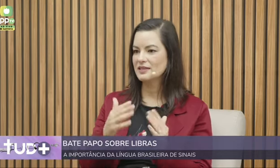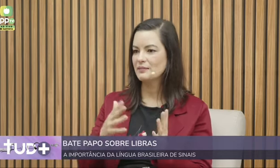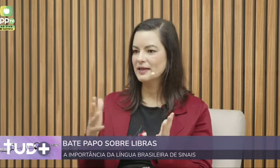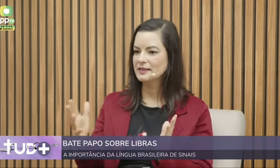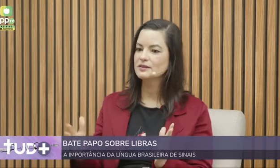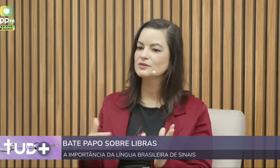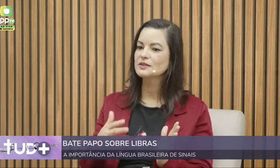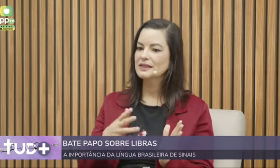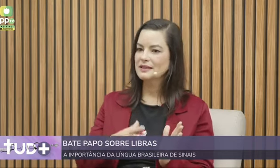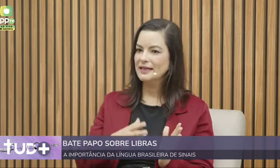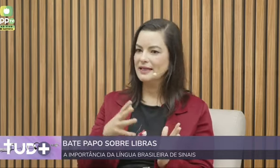vai trabalhando,